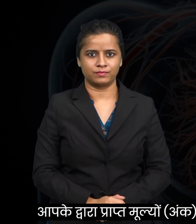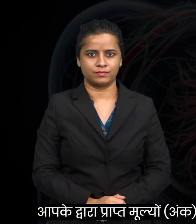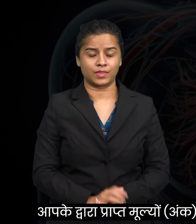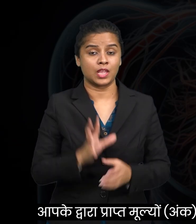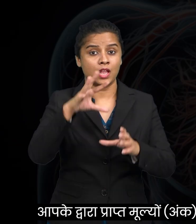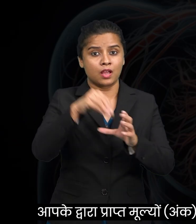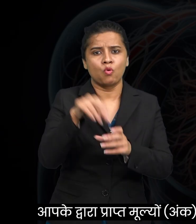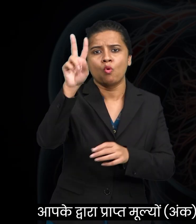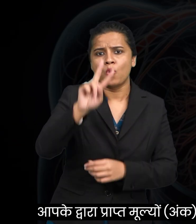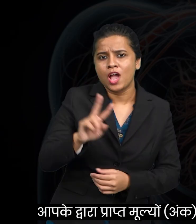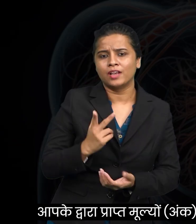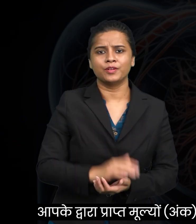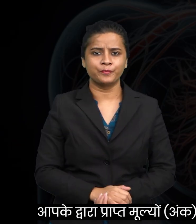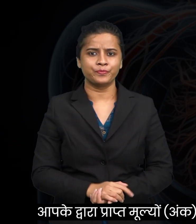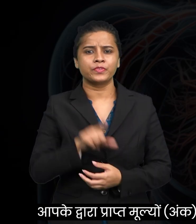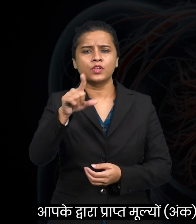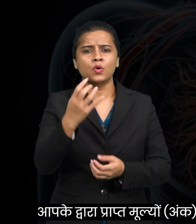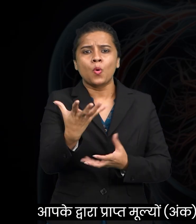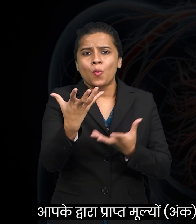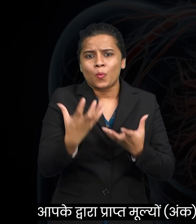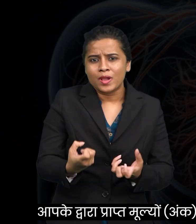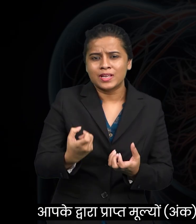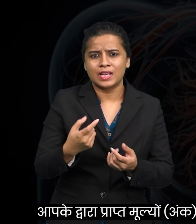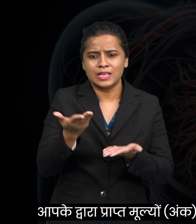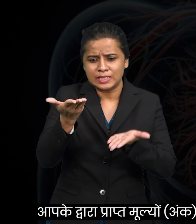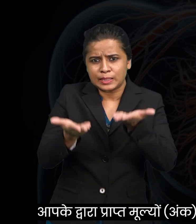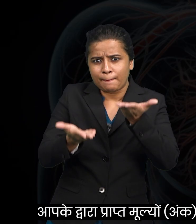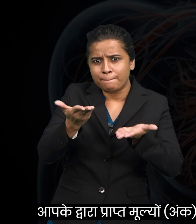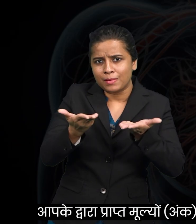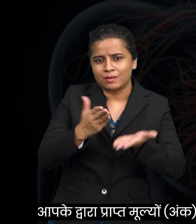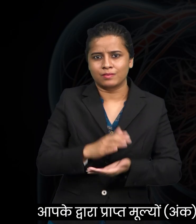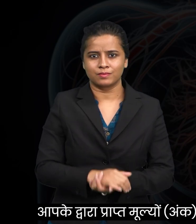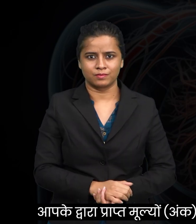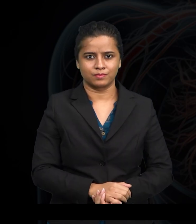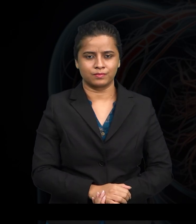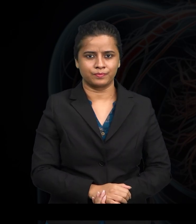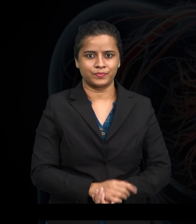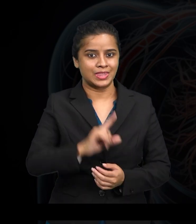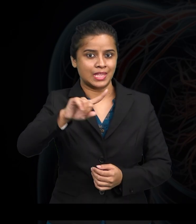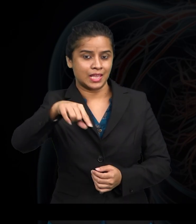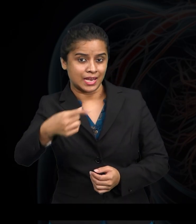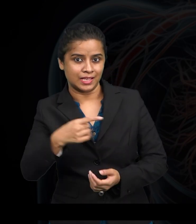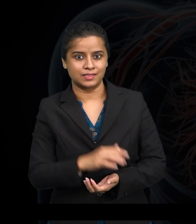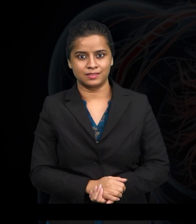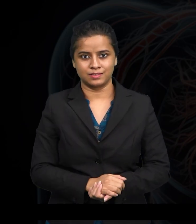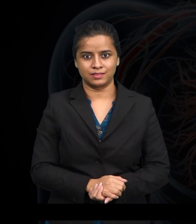आपके द्वारा प्राप्त मूल्यों को सम्मिलित करो और उनकी तुलना करो। आगे,